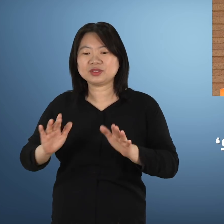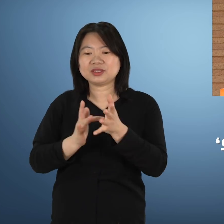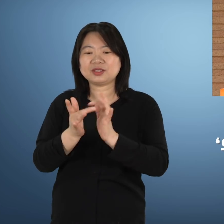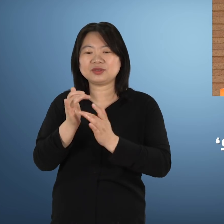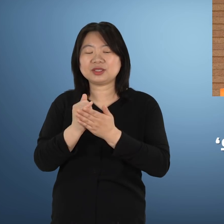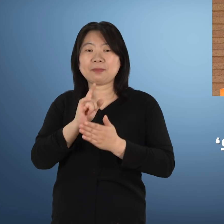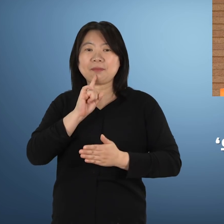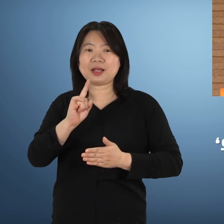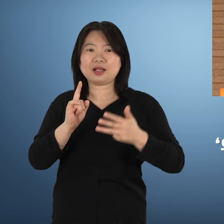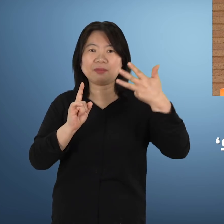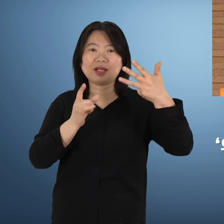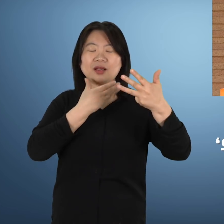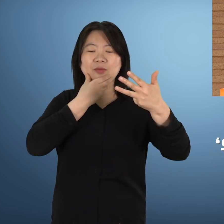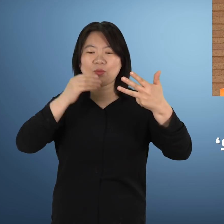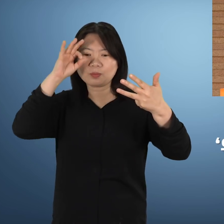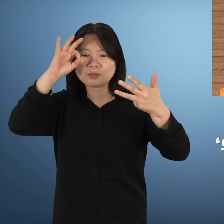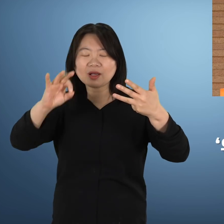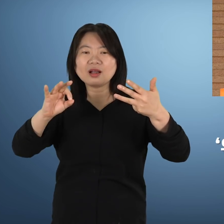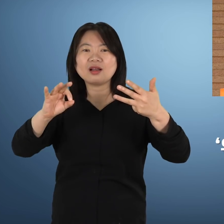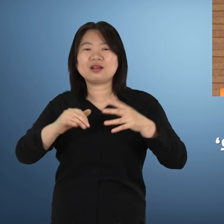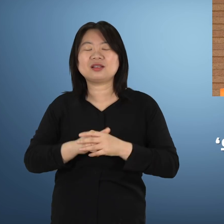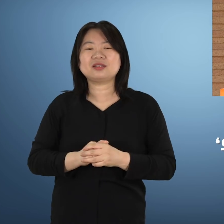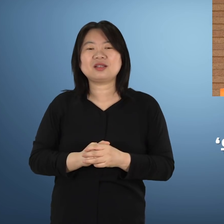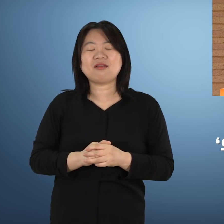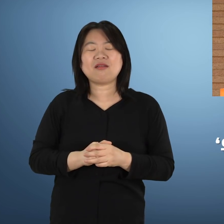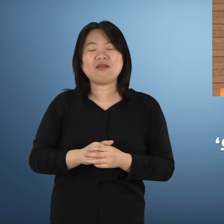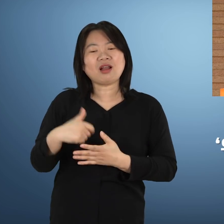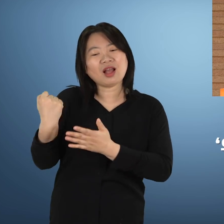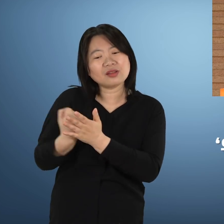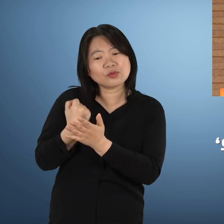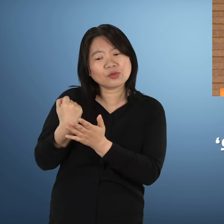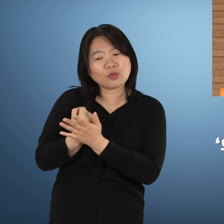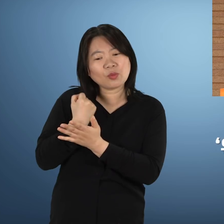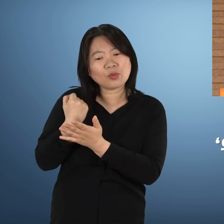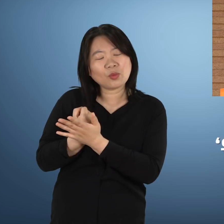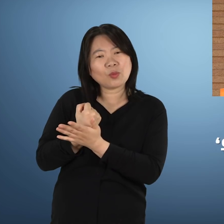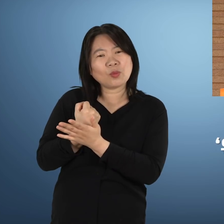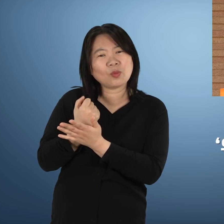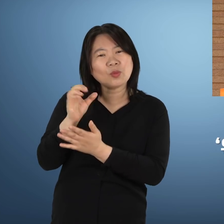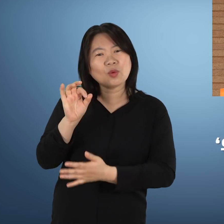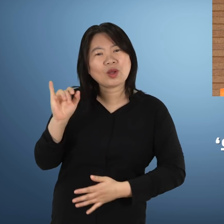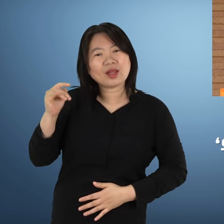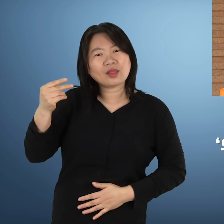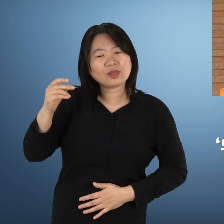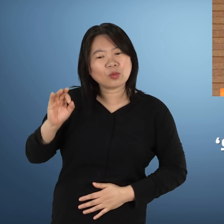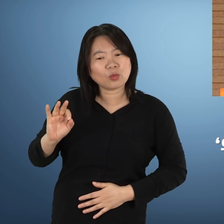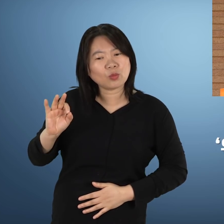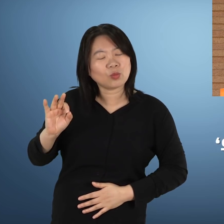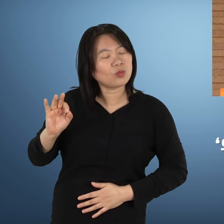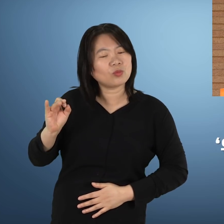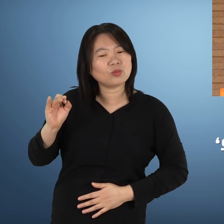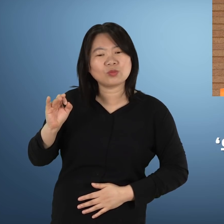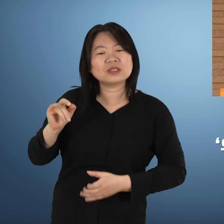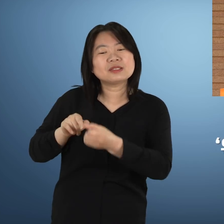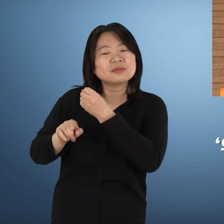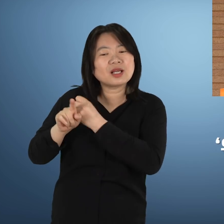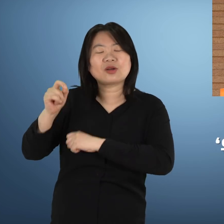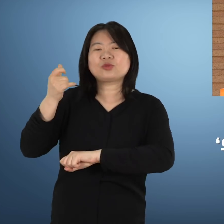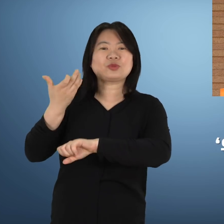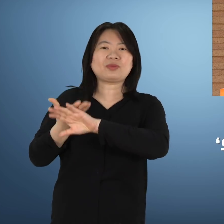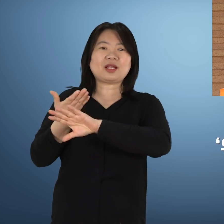이 팔복에서 말하는 애통과는 좀 거리가 멀다는 겁니다. 대표적인